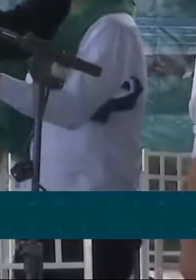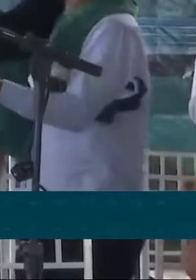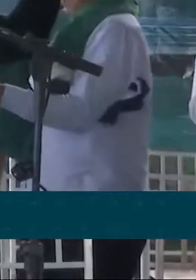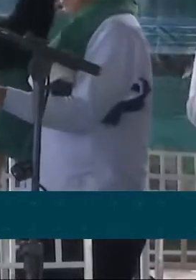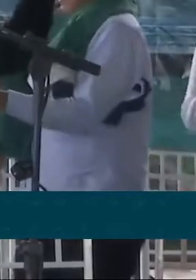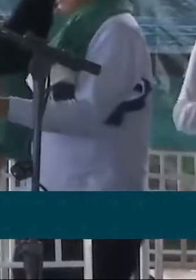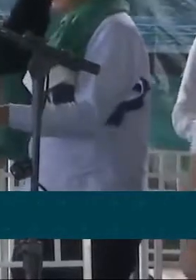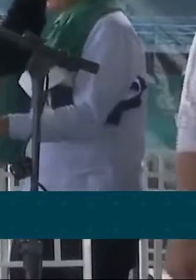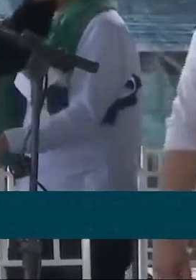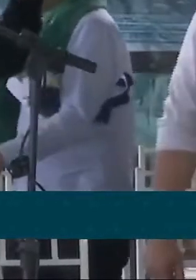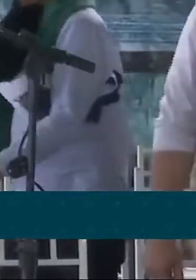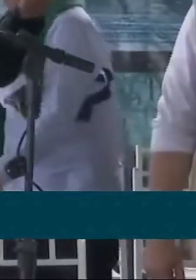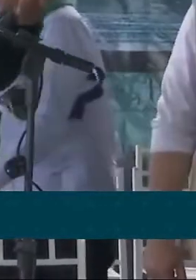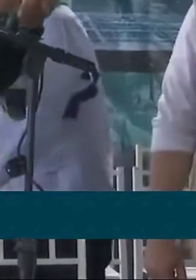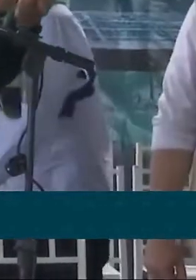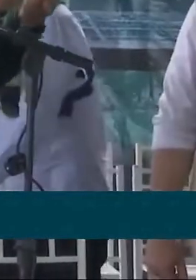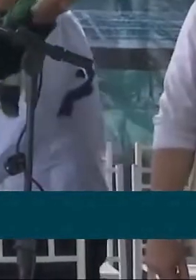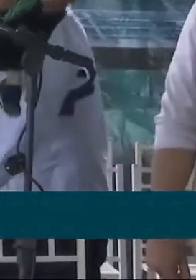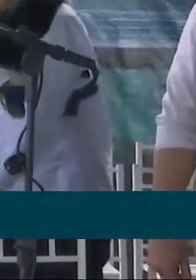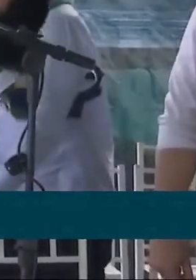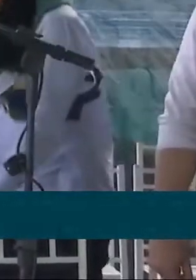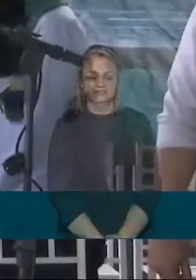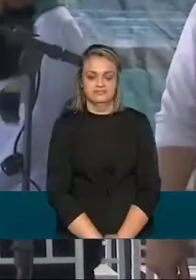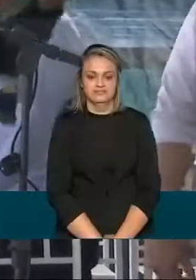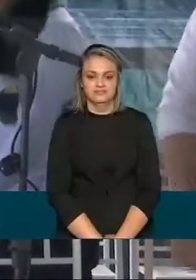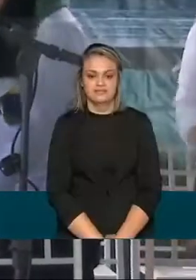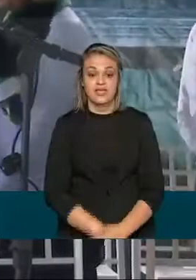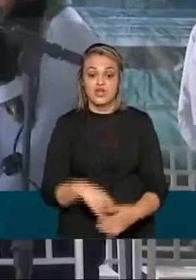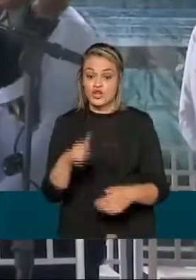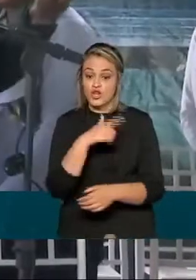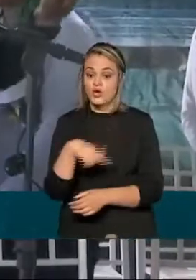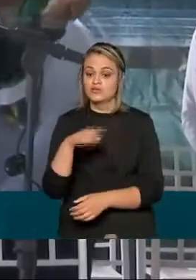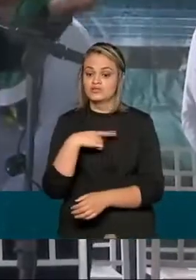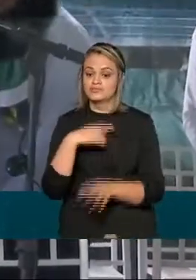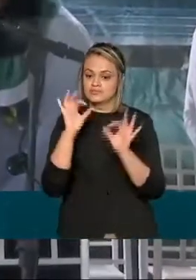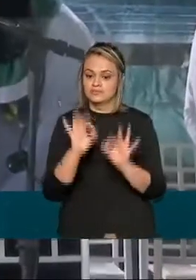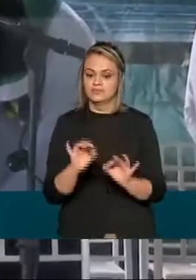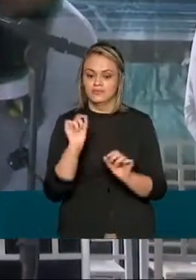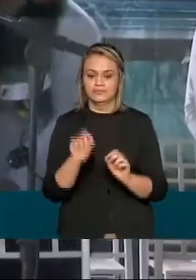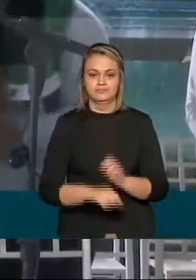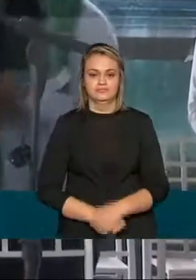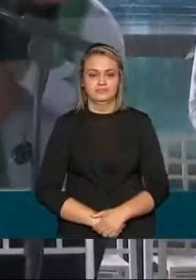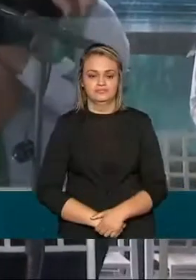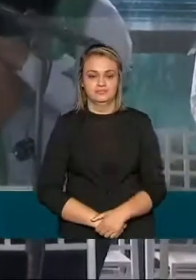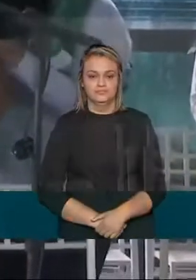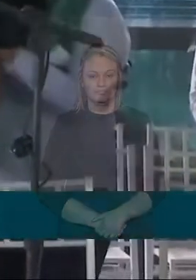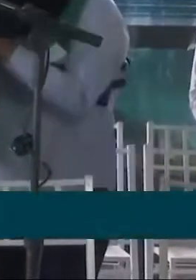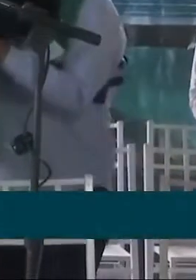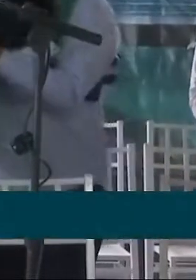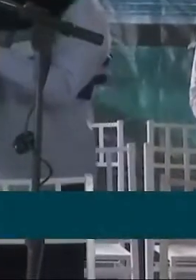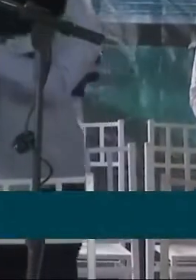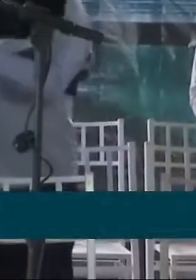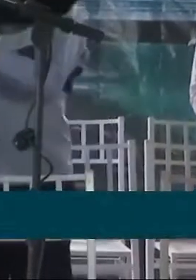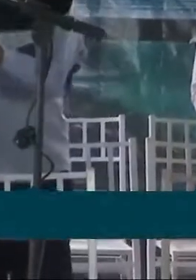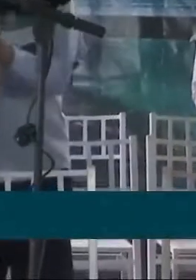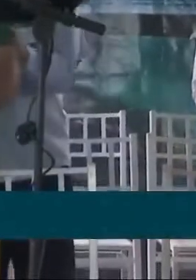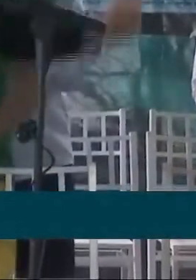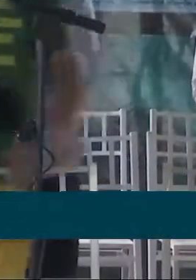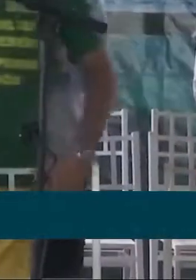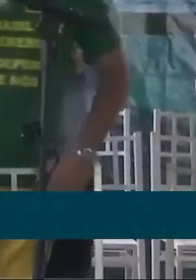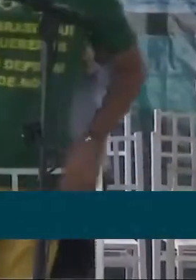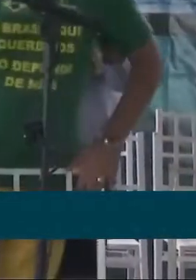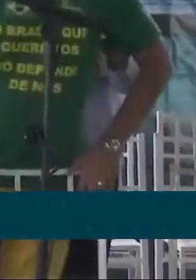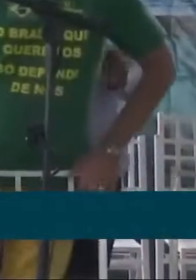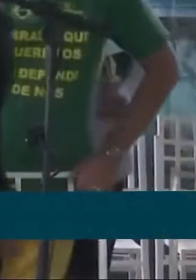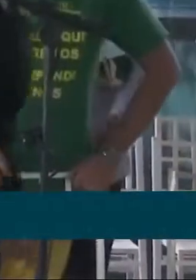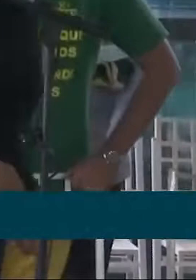Só um pequeno lembrete. E nós temos certeza que a Globolixo não vai mostrar nada disso aqui.